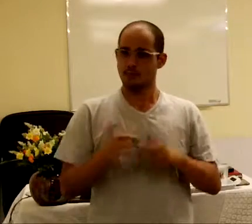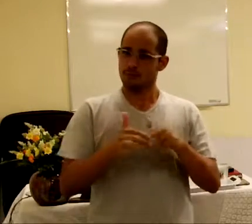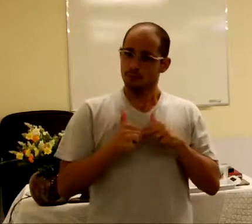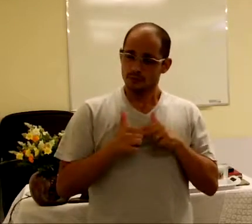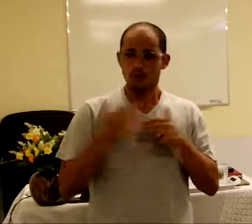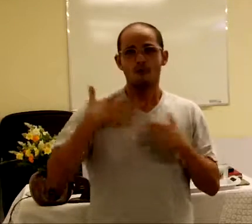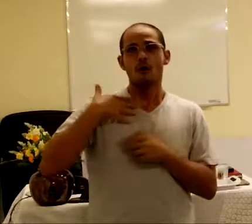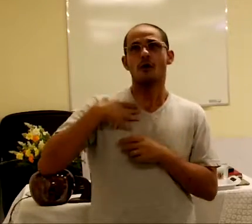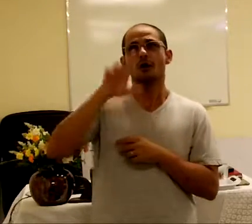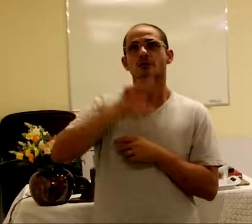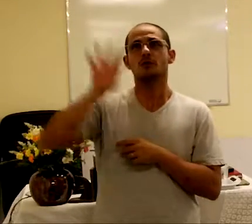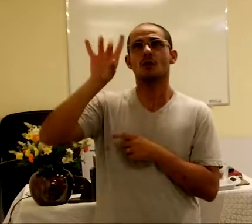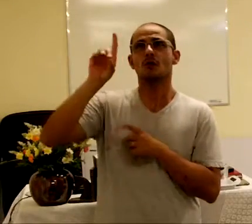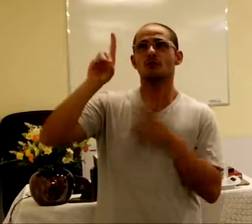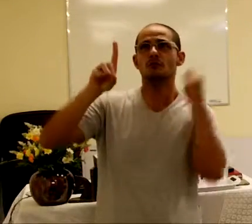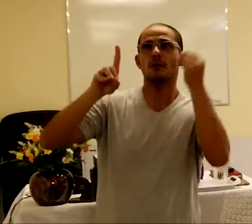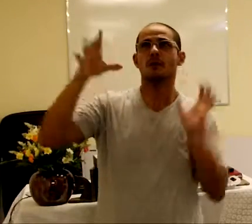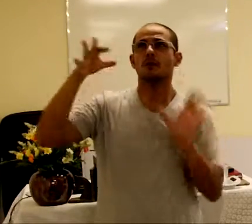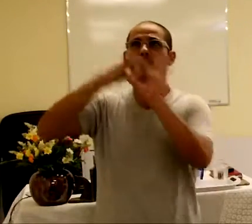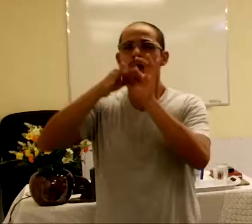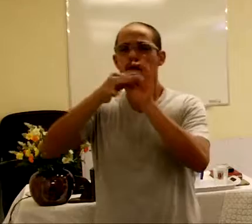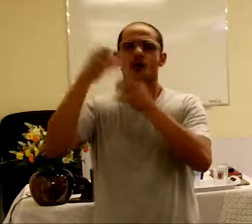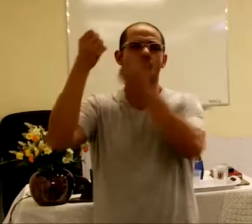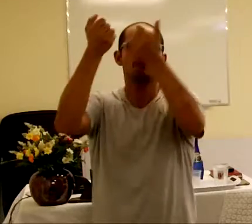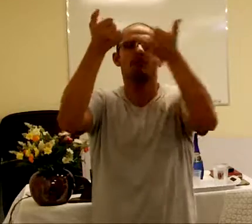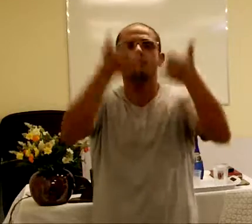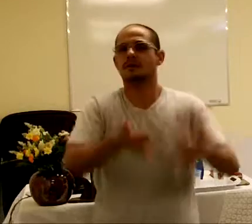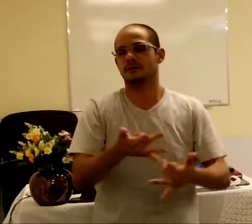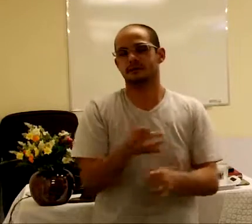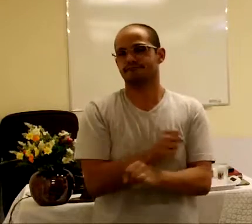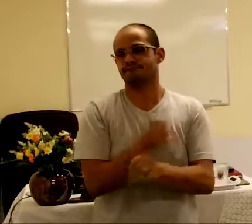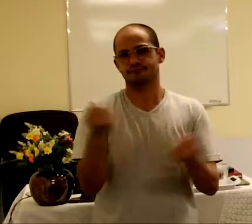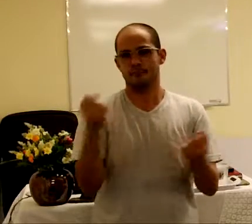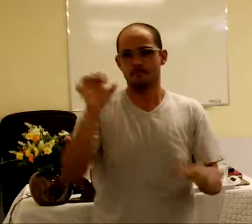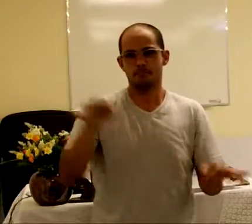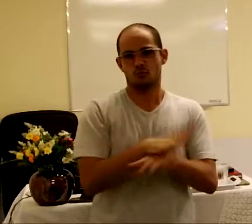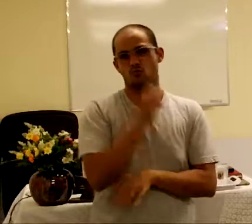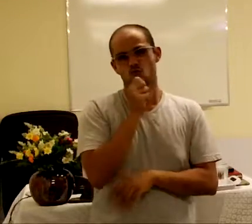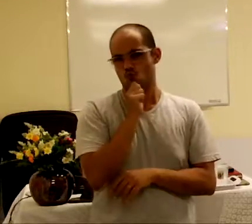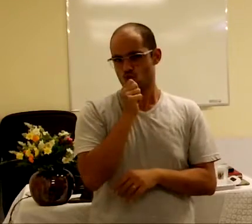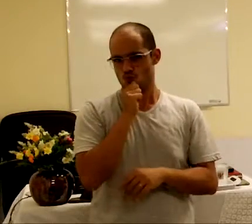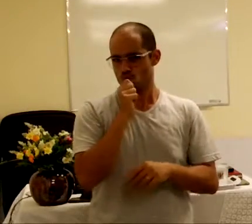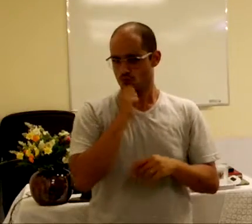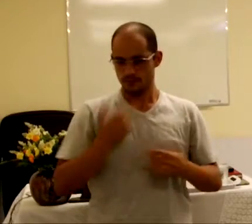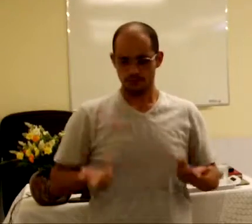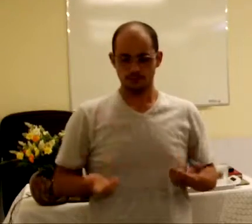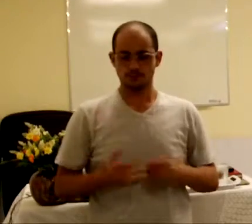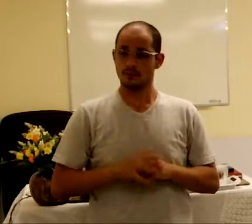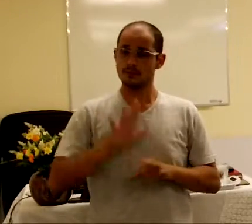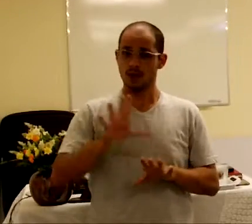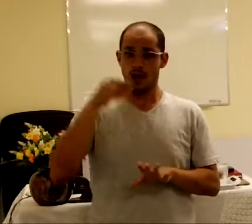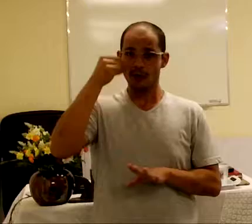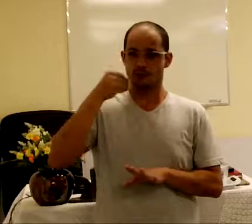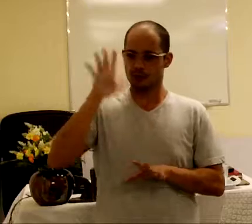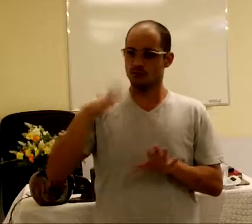incompleta a explicação, mas a experiência com Deus, se você perguntar para a pessoa, ela vai dizer, ela foi plena, ela é plena.